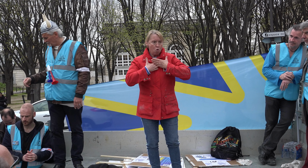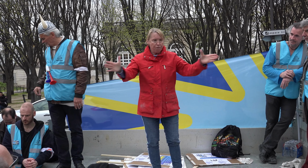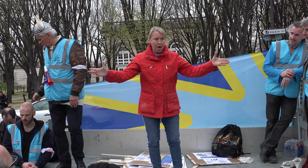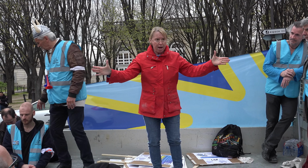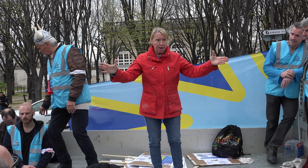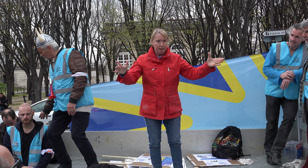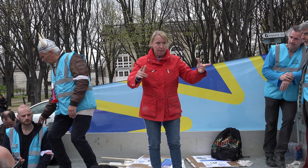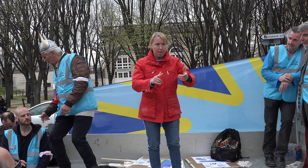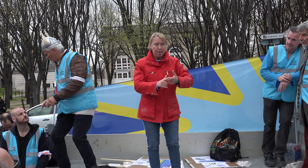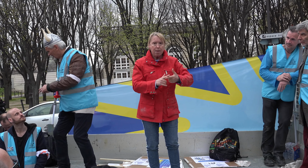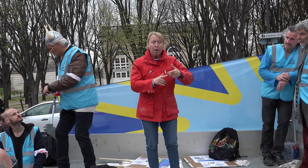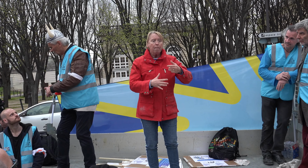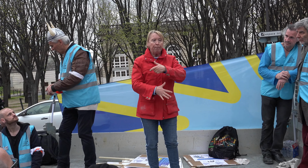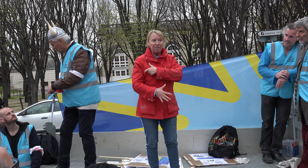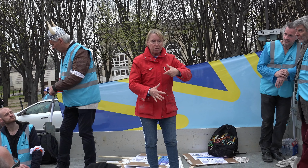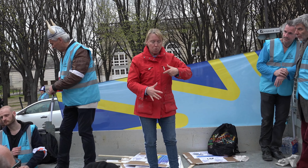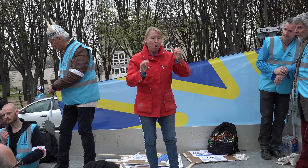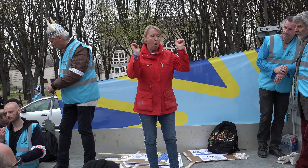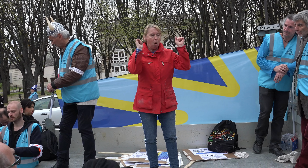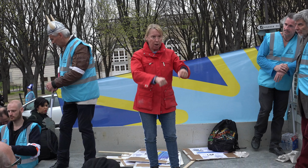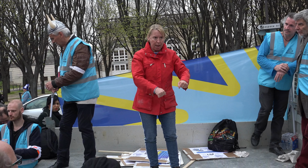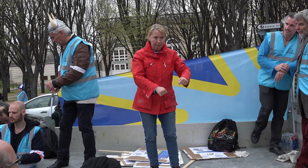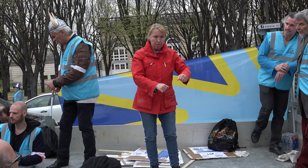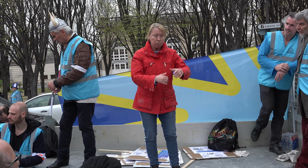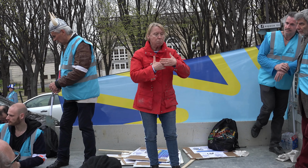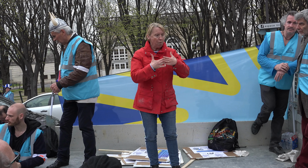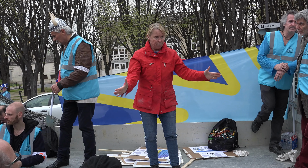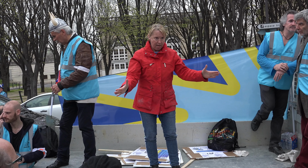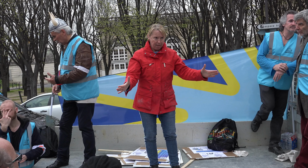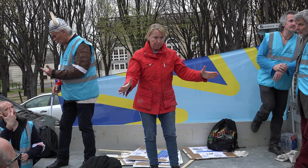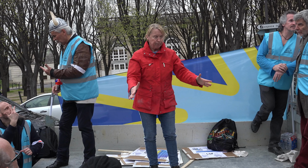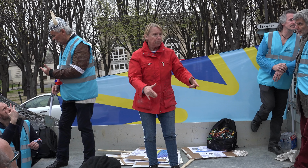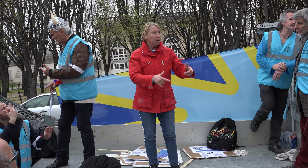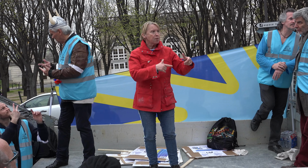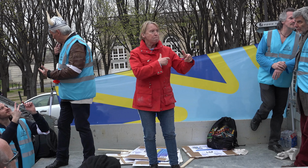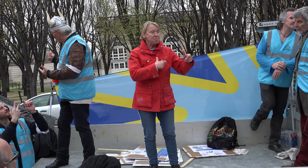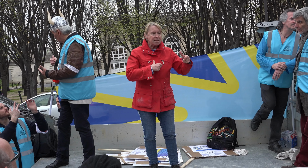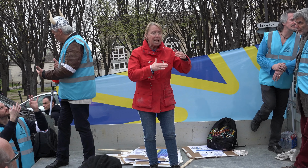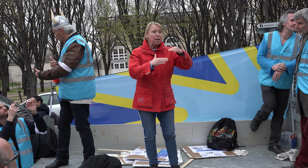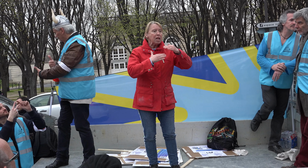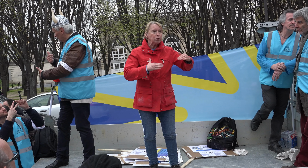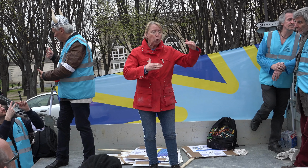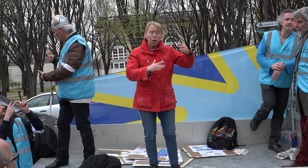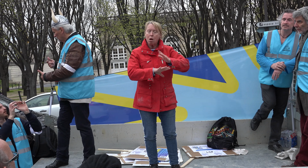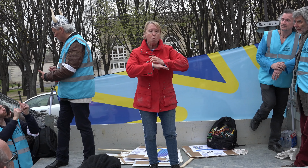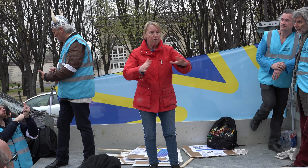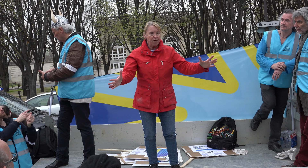Nous avons réussi donc dans l'académie de Caen à convaincre l'académie à accueillir mon